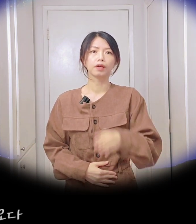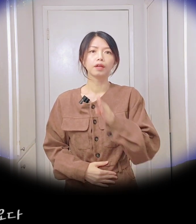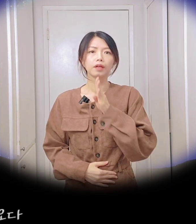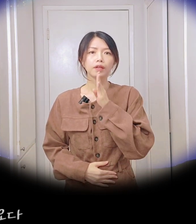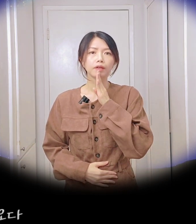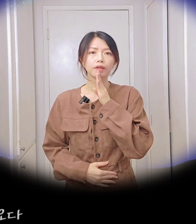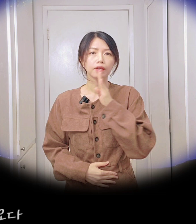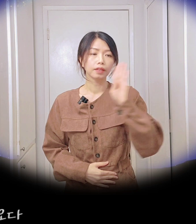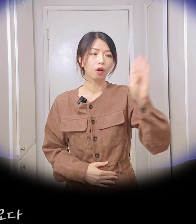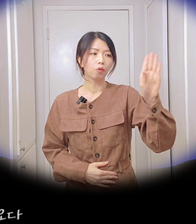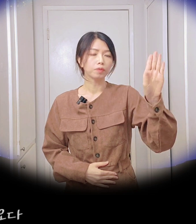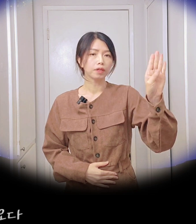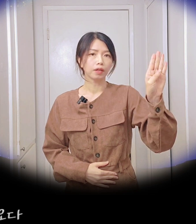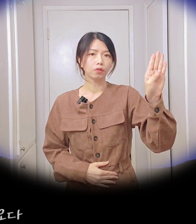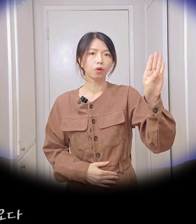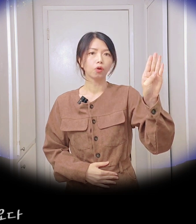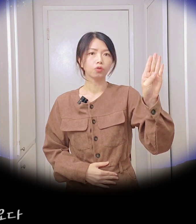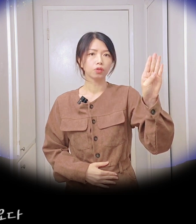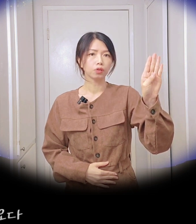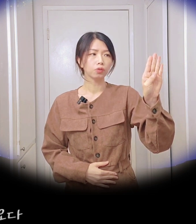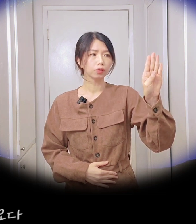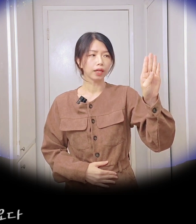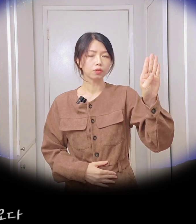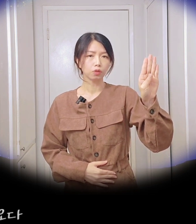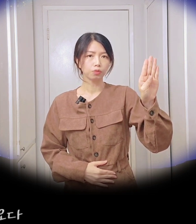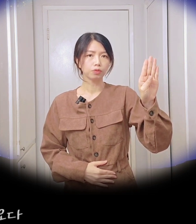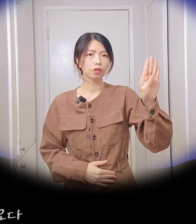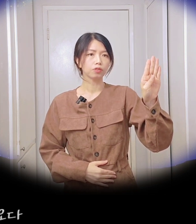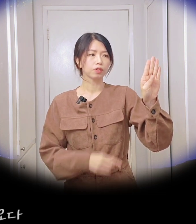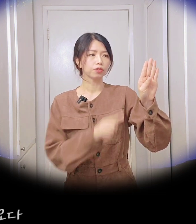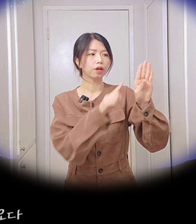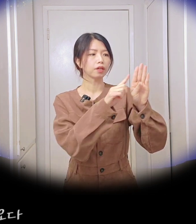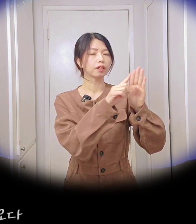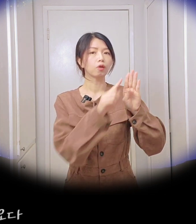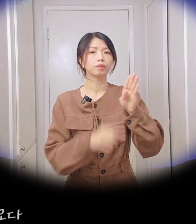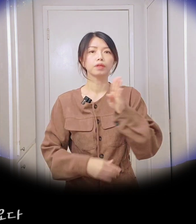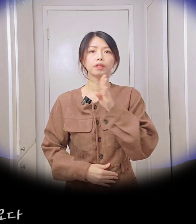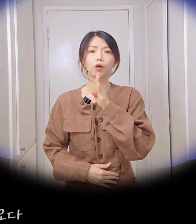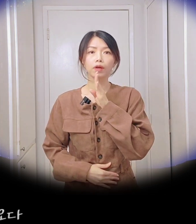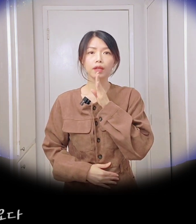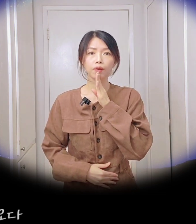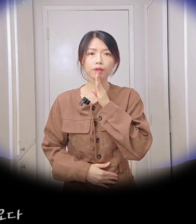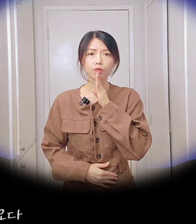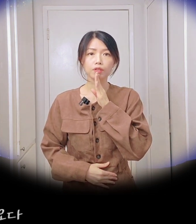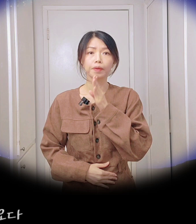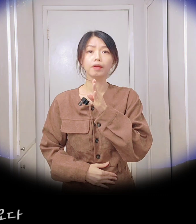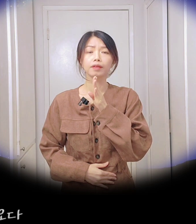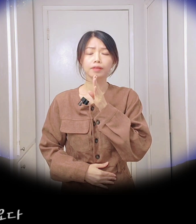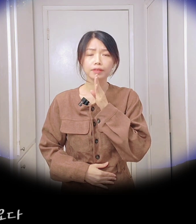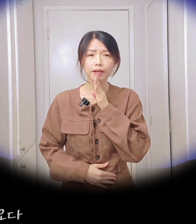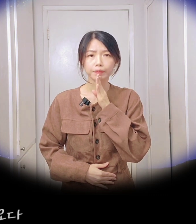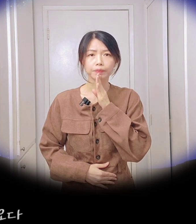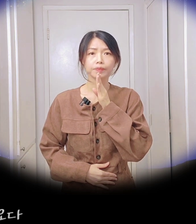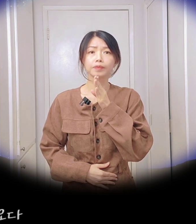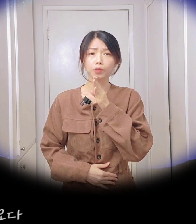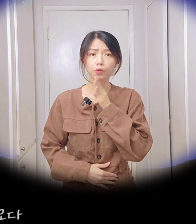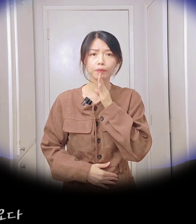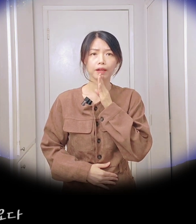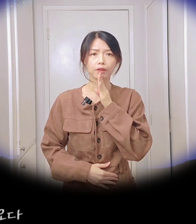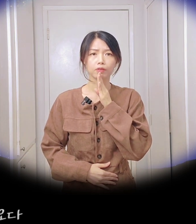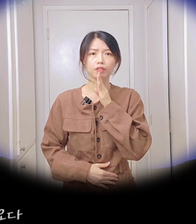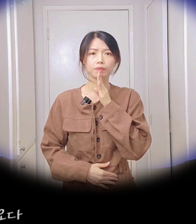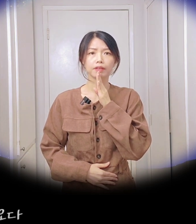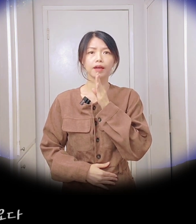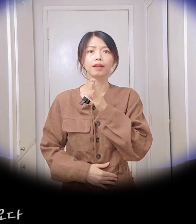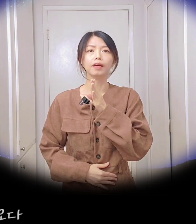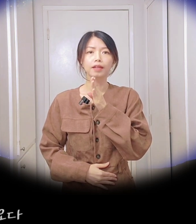수어는 이때 엄지를 안으로 넣어주시고 다른 손을 붙여주시고요. 이 검지를 턱에 세워서 해주시면 참, 정말